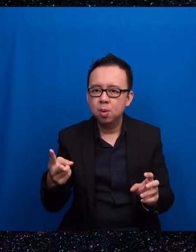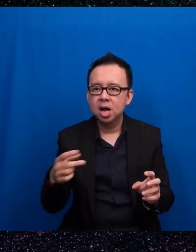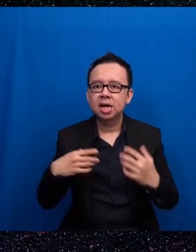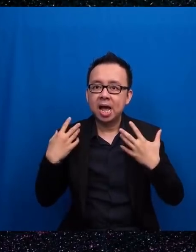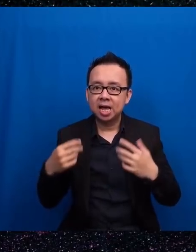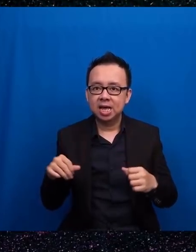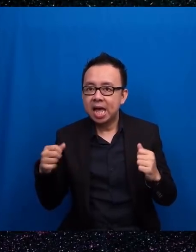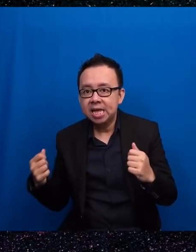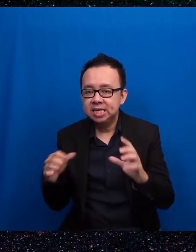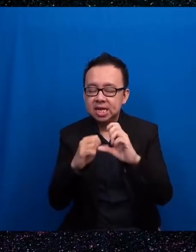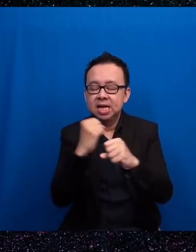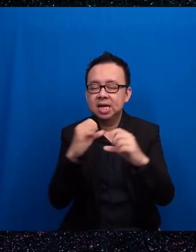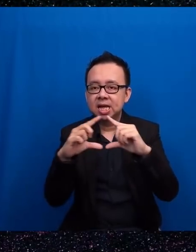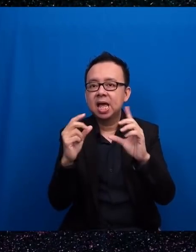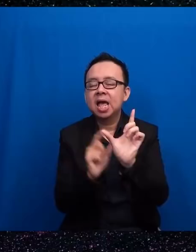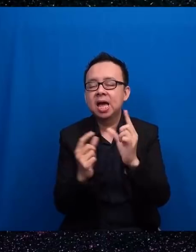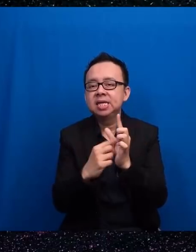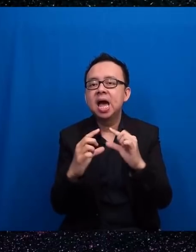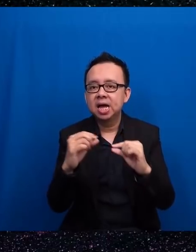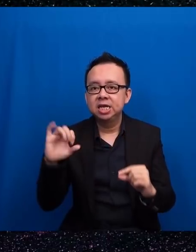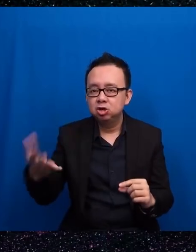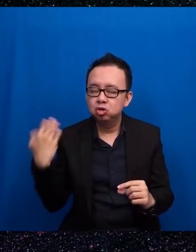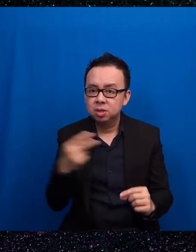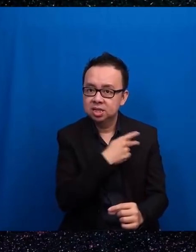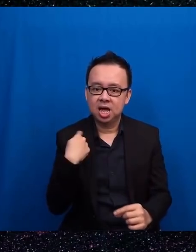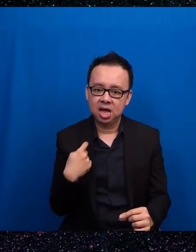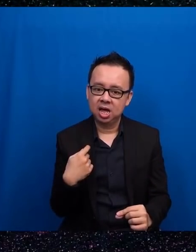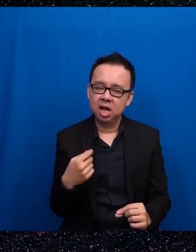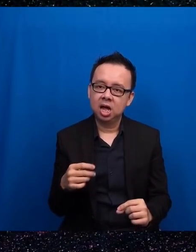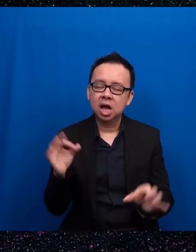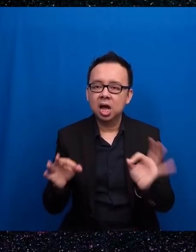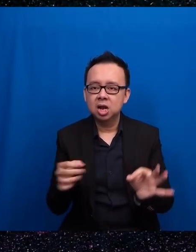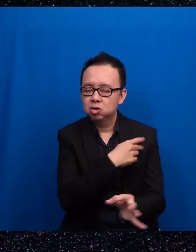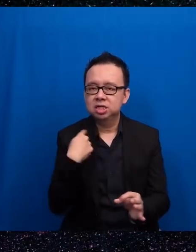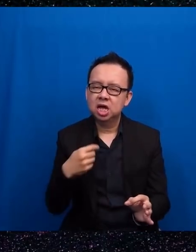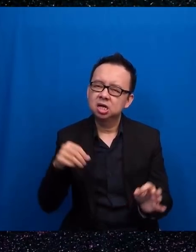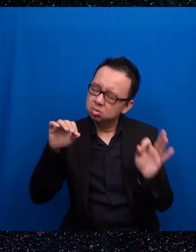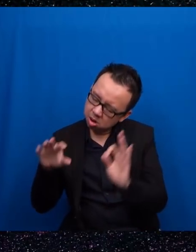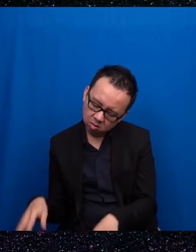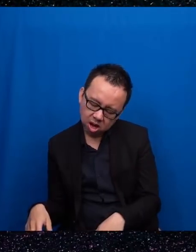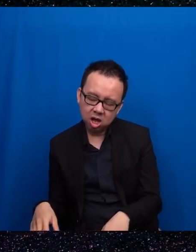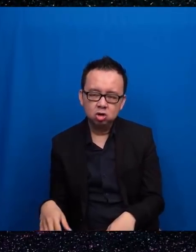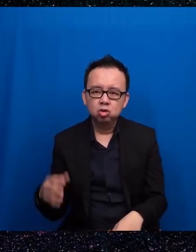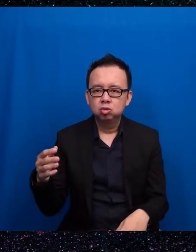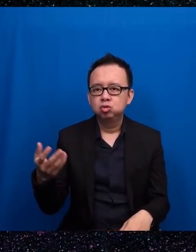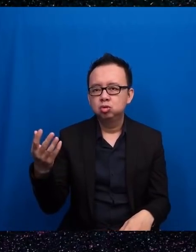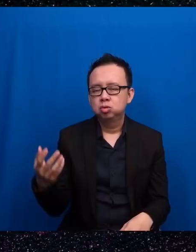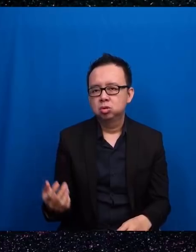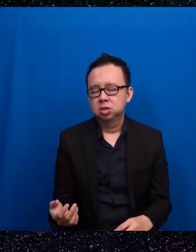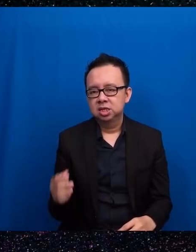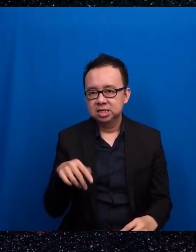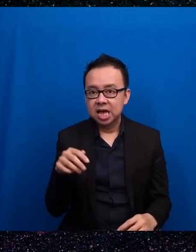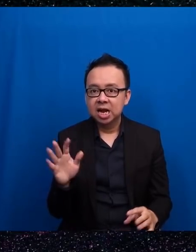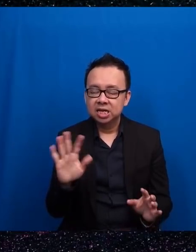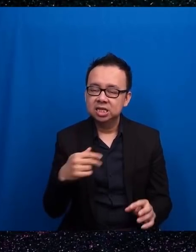hati kita kalau sudah anjlok, di level ground yang tadinya kita nggak tertawa, sekarang kita bisa tersenyum lebar